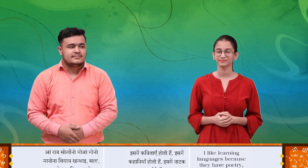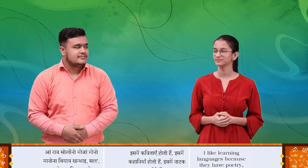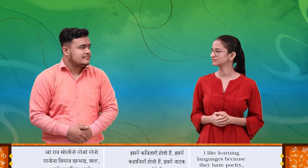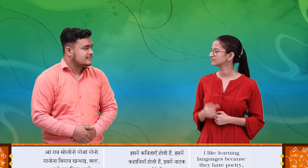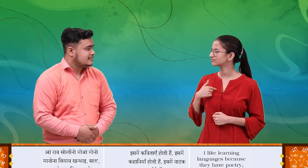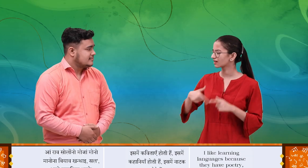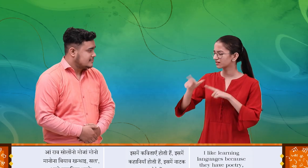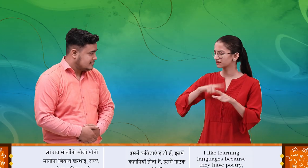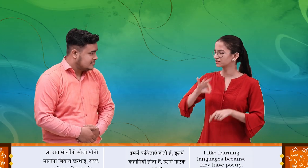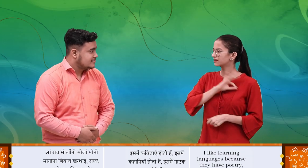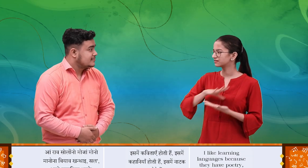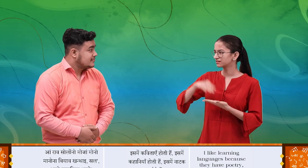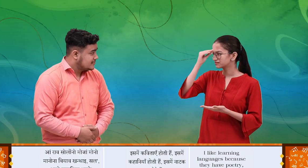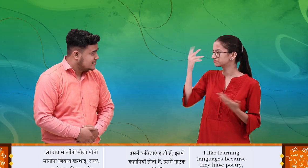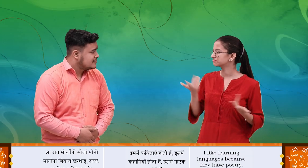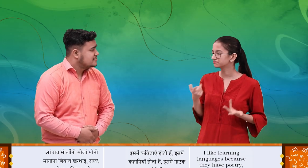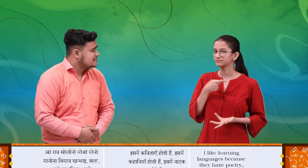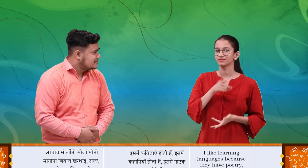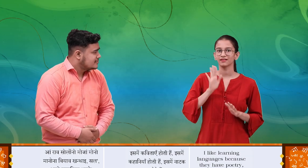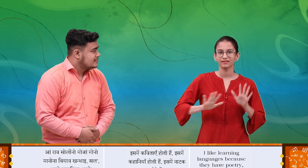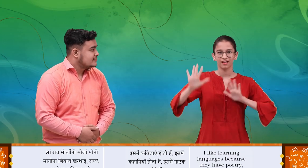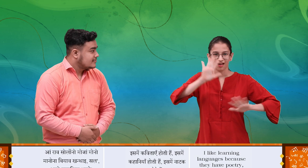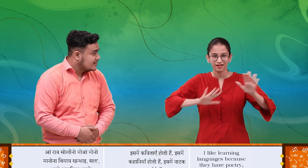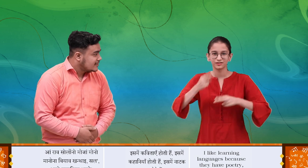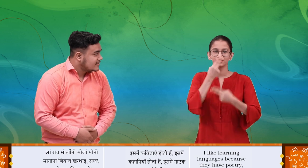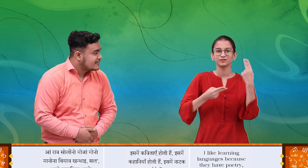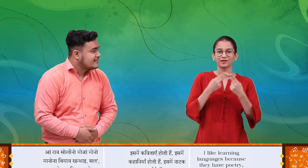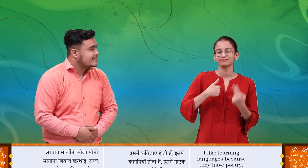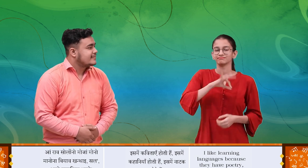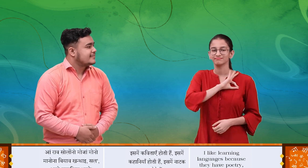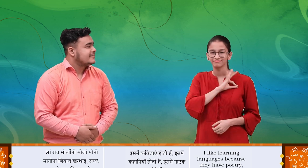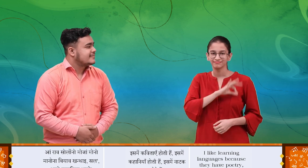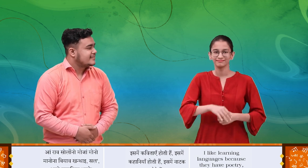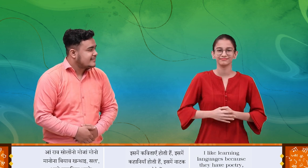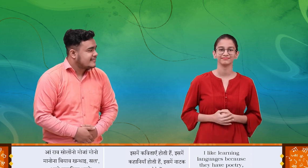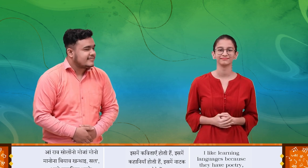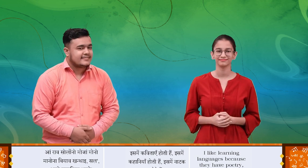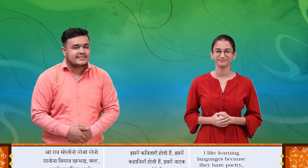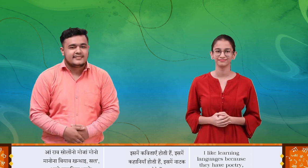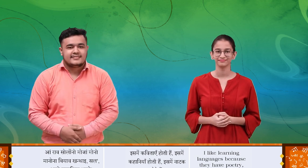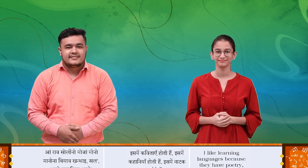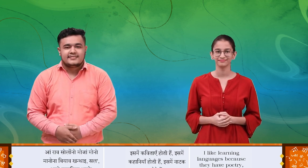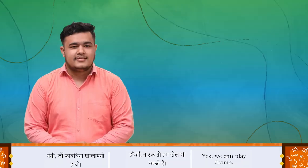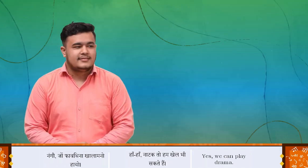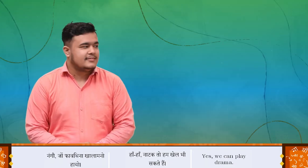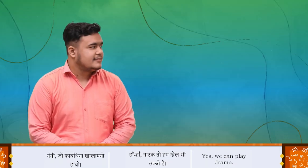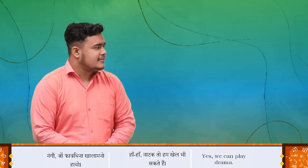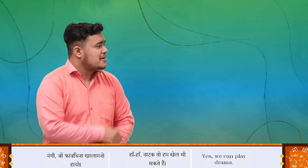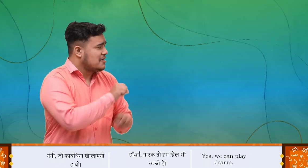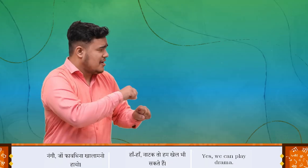앙 라우 슬릉네 머장 머너 마네나 베하이 콘타이 솔로 아르 파우티나 타이